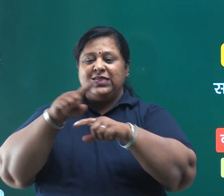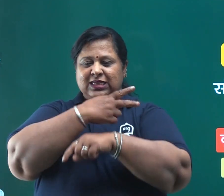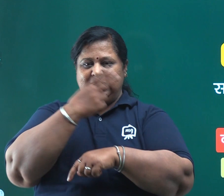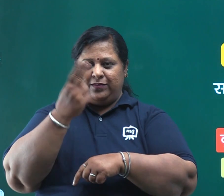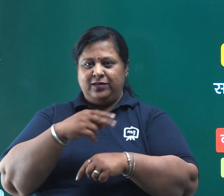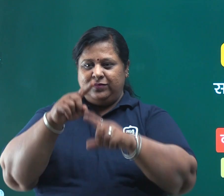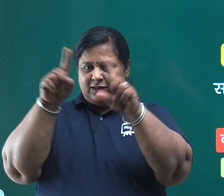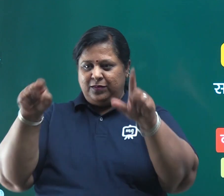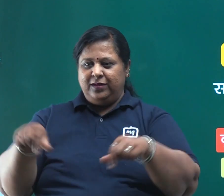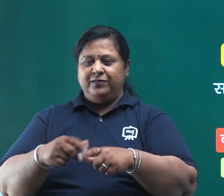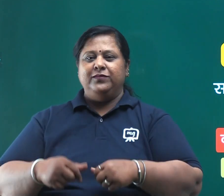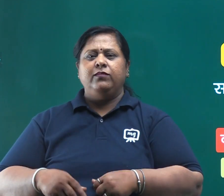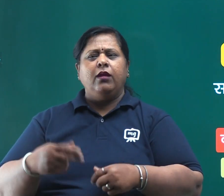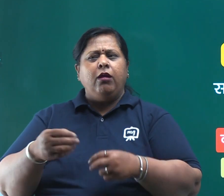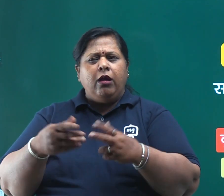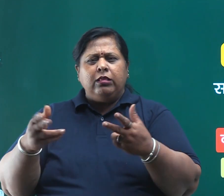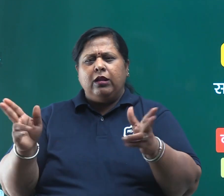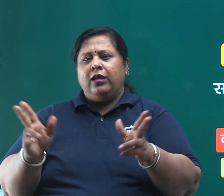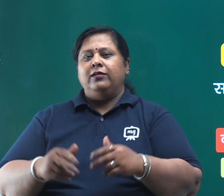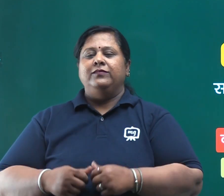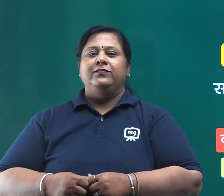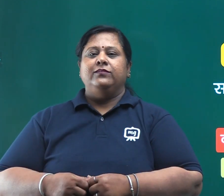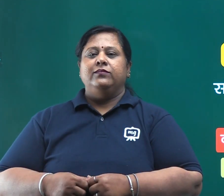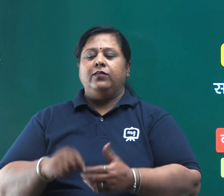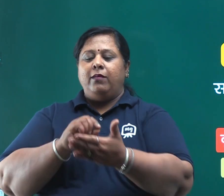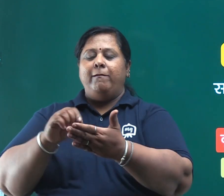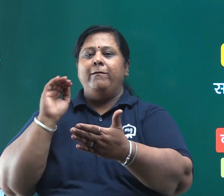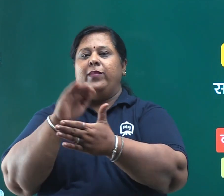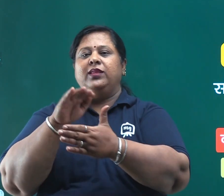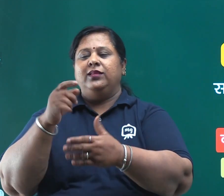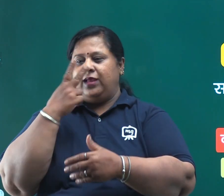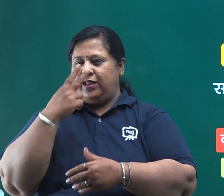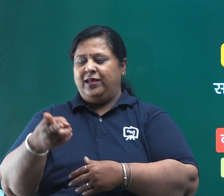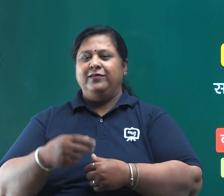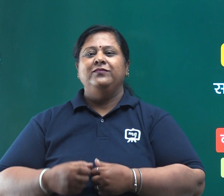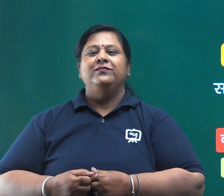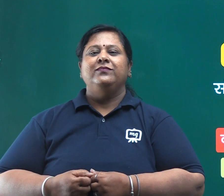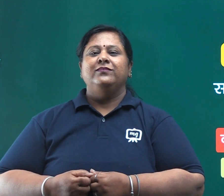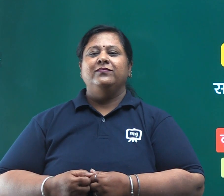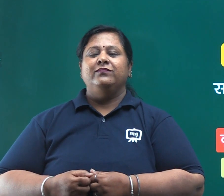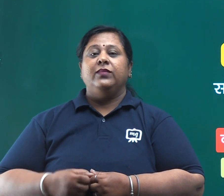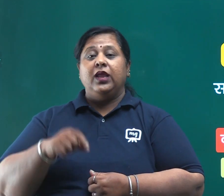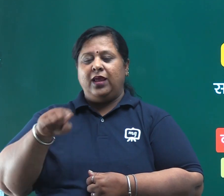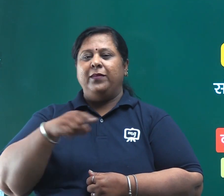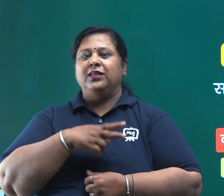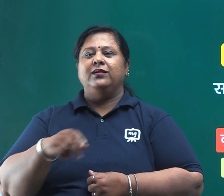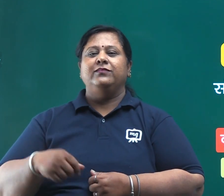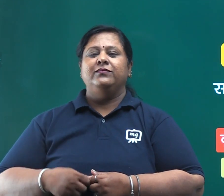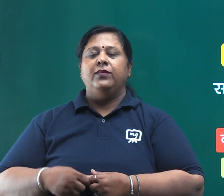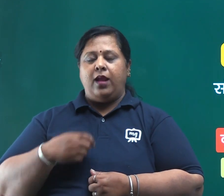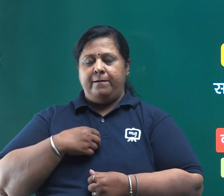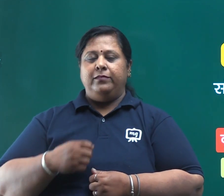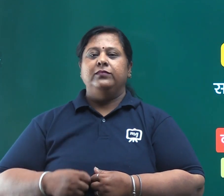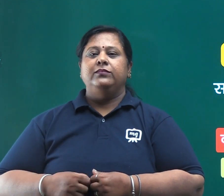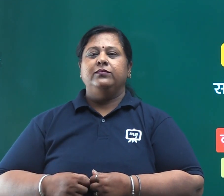में कई प्रकार के पत्र देख रहे हैं। ये पत्र